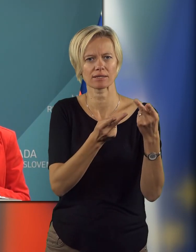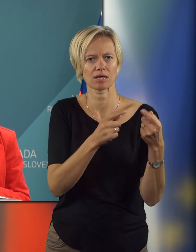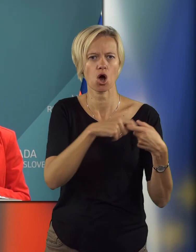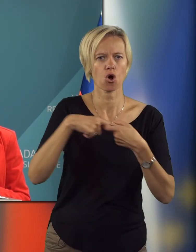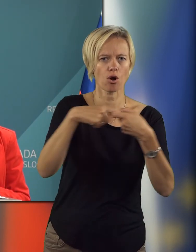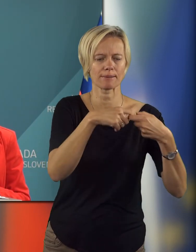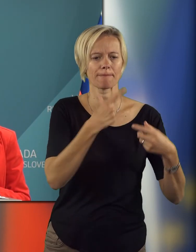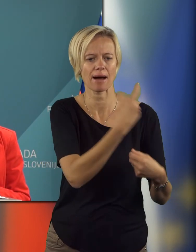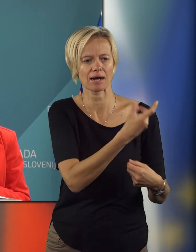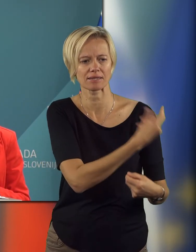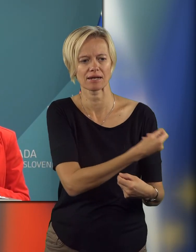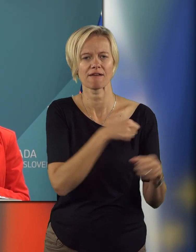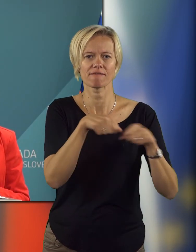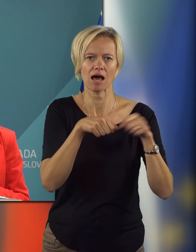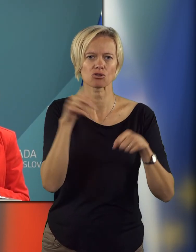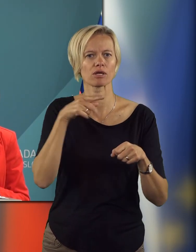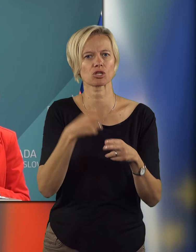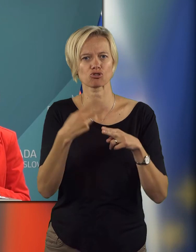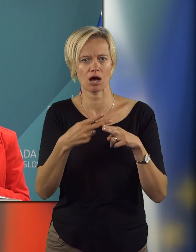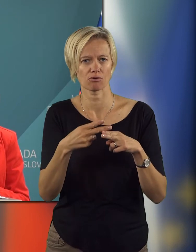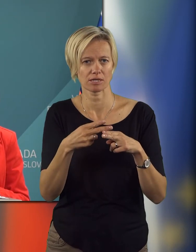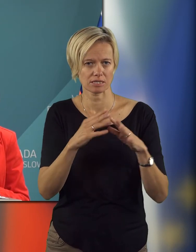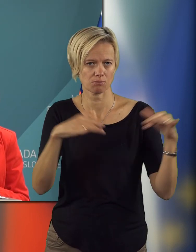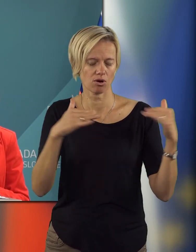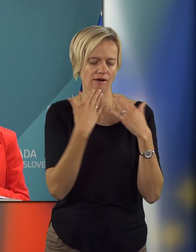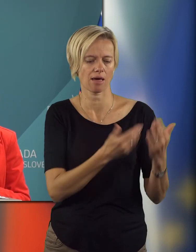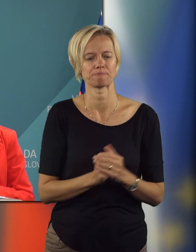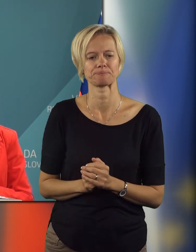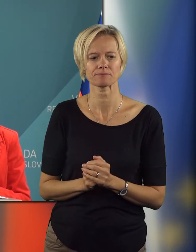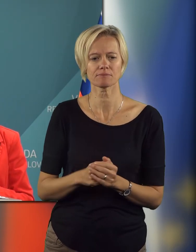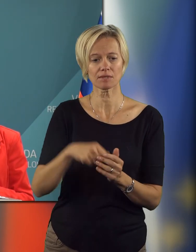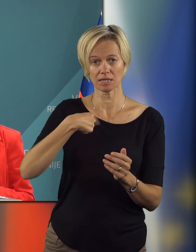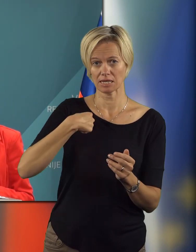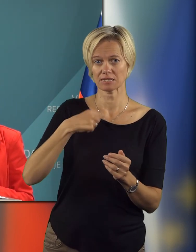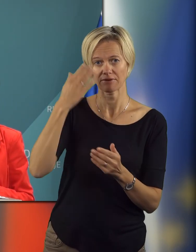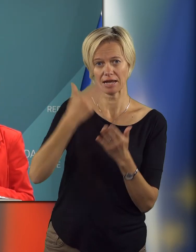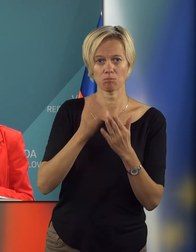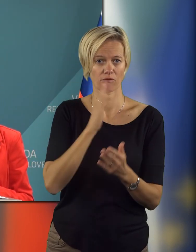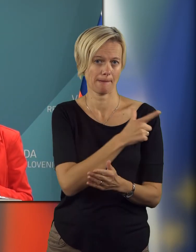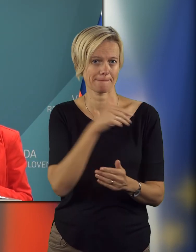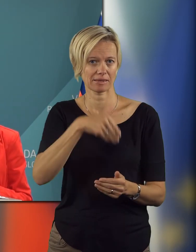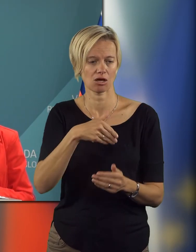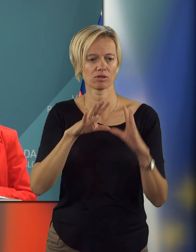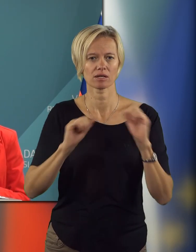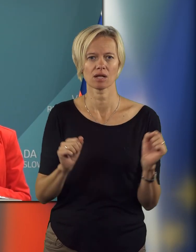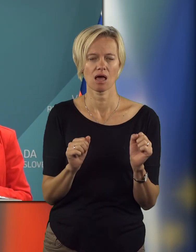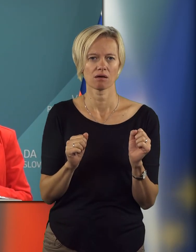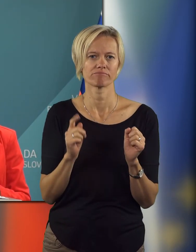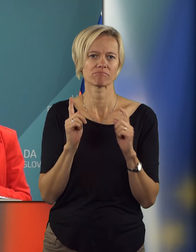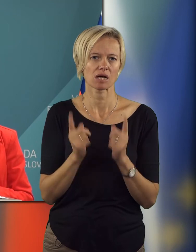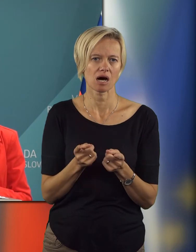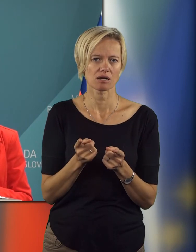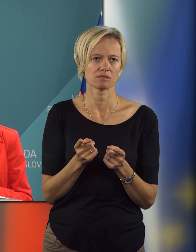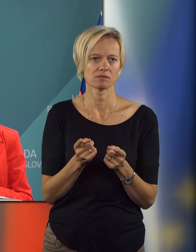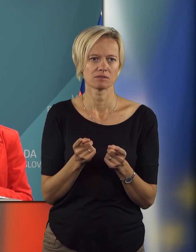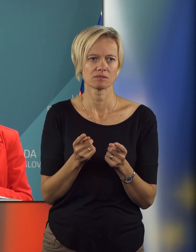poslati koalicijskim partnerjem, na vlado in v državni zbor? Hvala. Jaz verjamem, da bo z Matejo naredile, kar